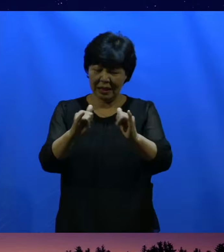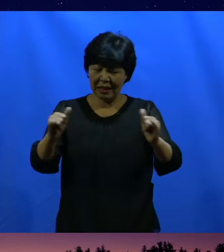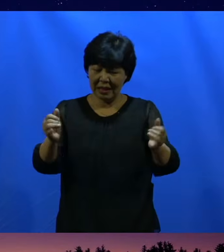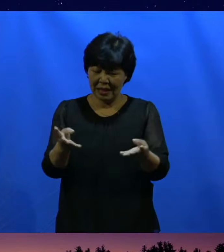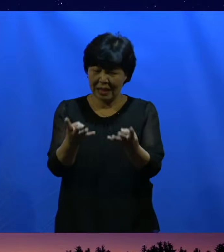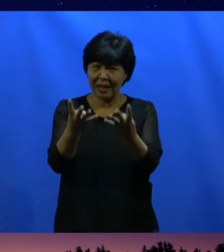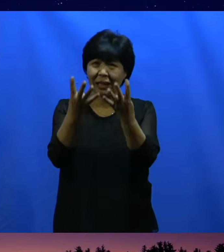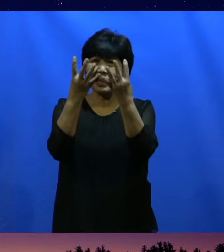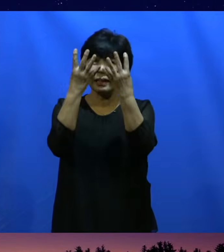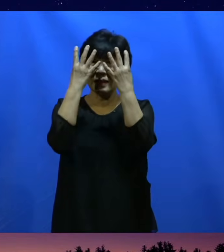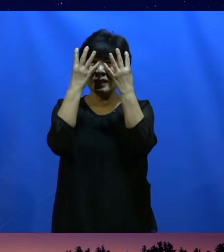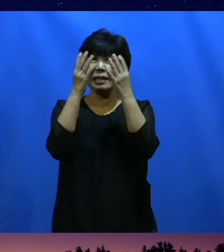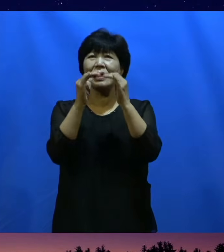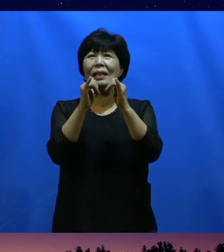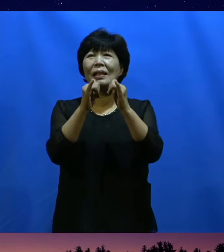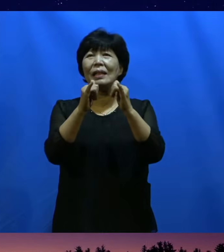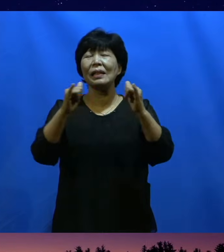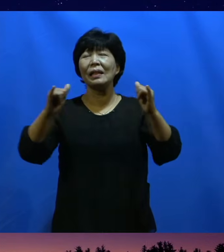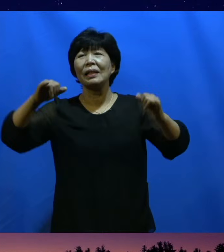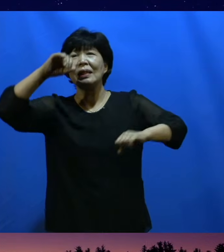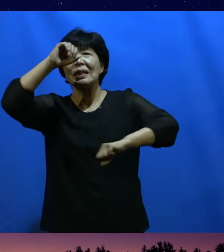억눌린 자 갇힌 자